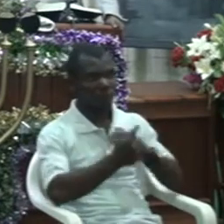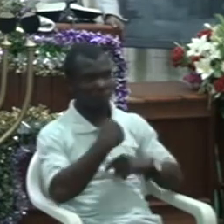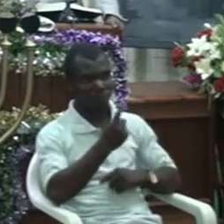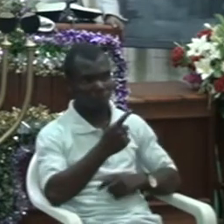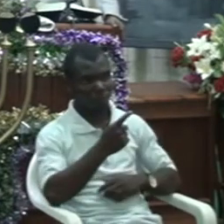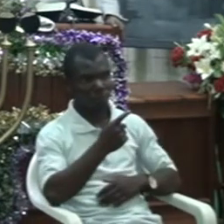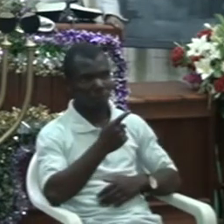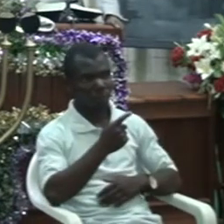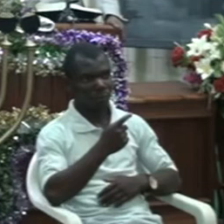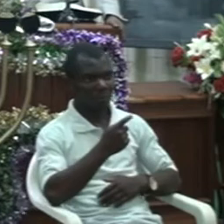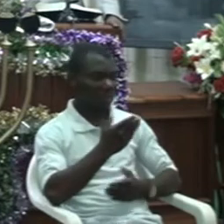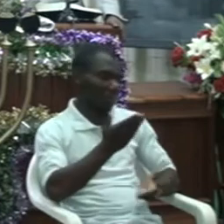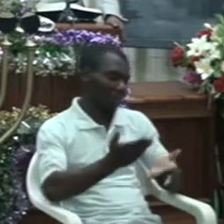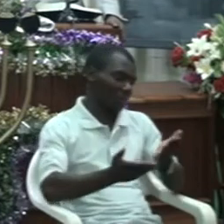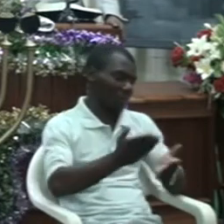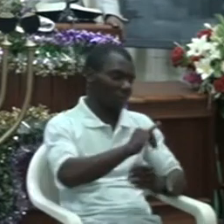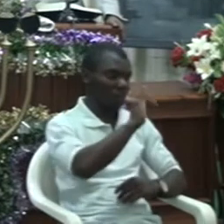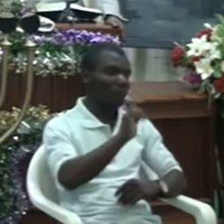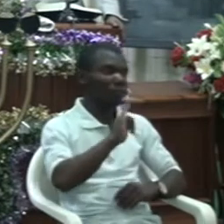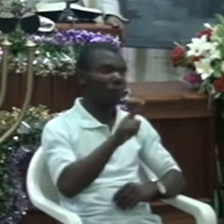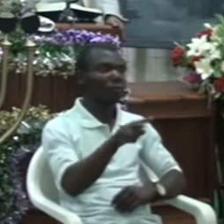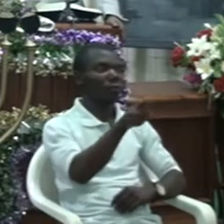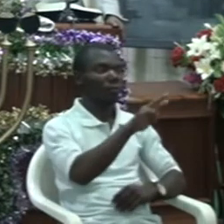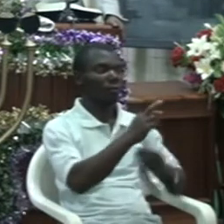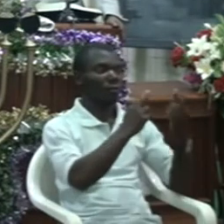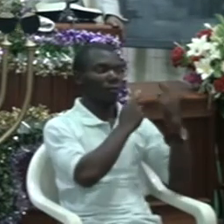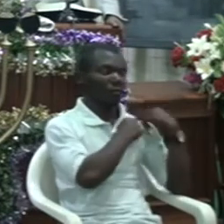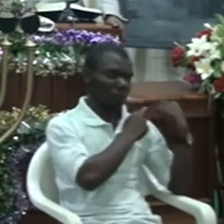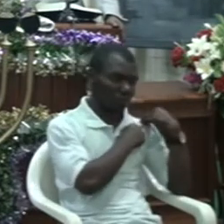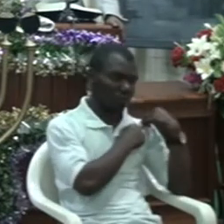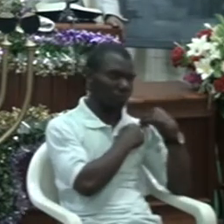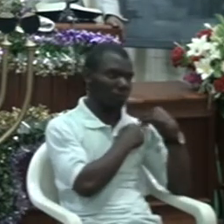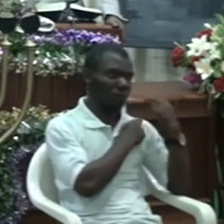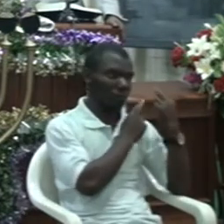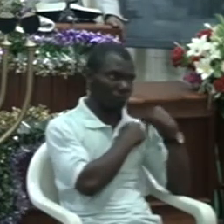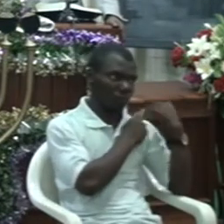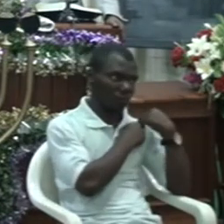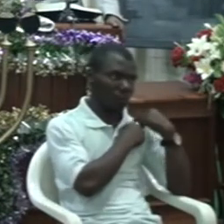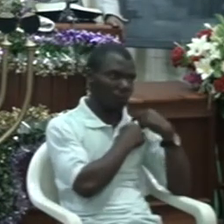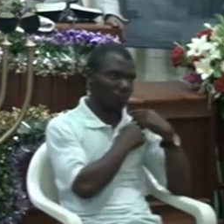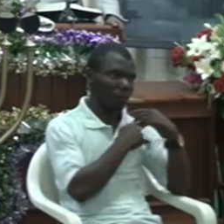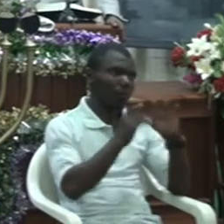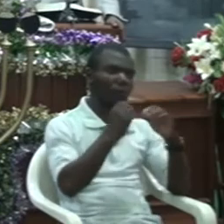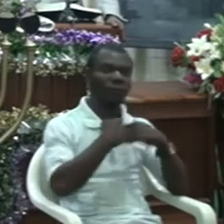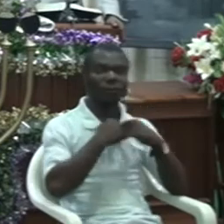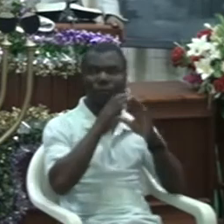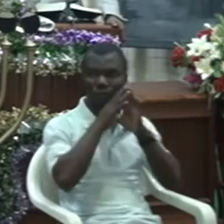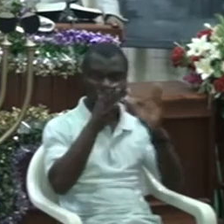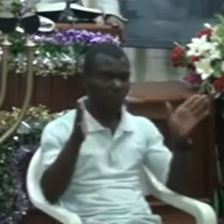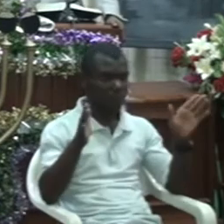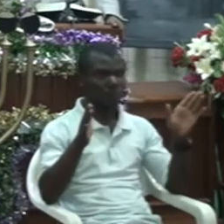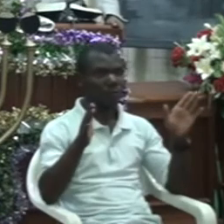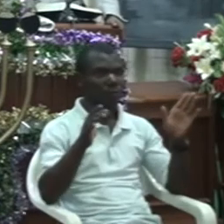Personne ne dit, quand même, je suis responsable. En quoi est-ce que je suis responsable dans ce problème?